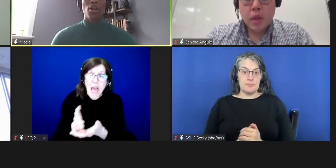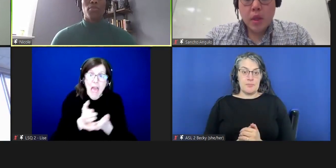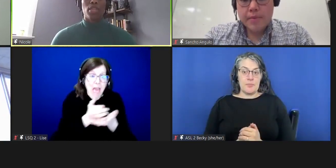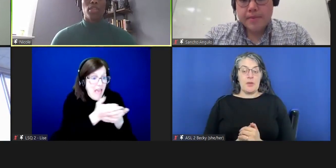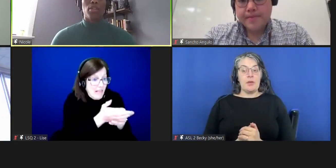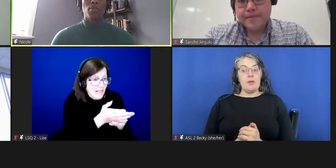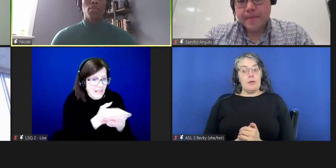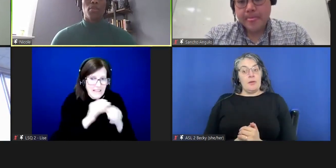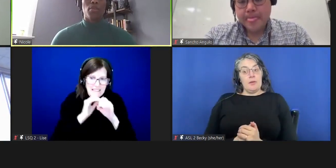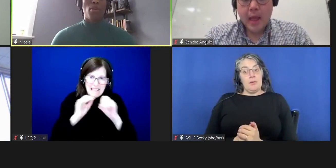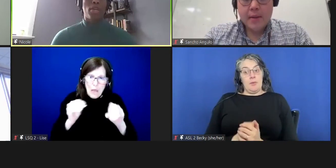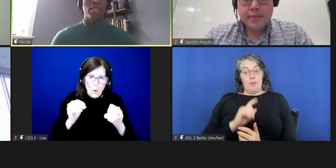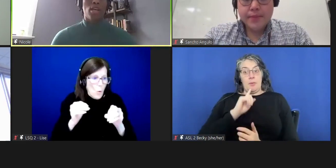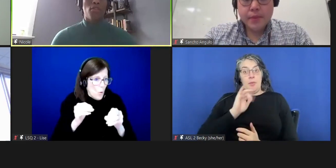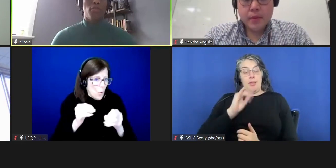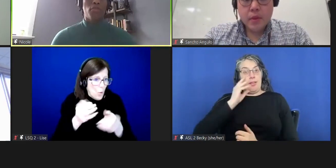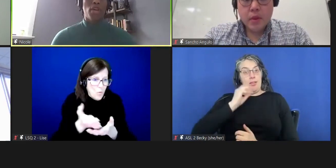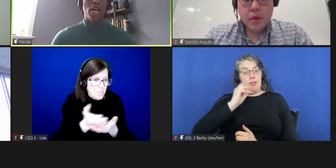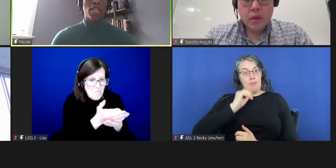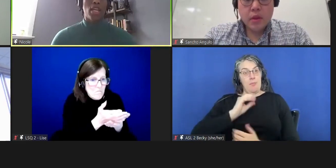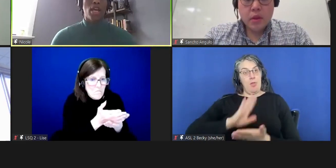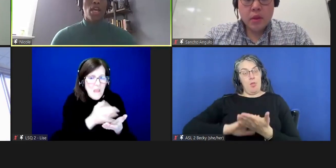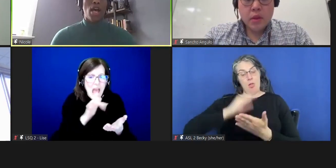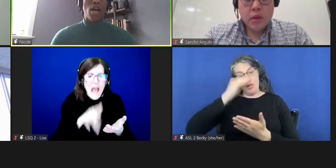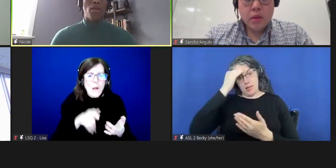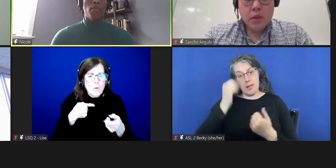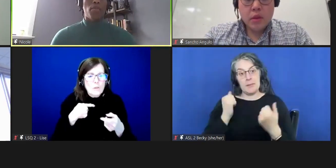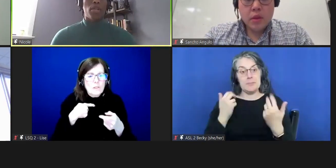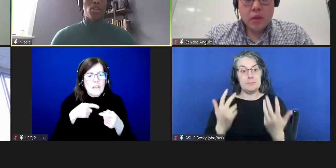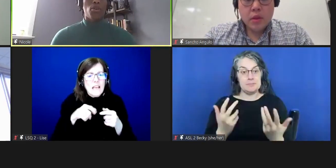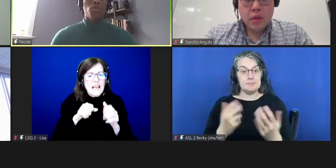de la faiblesse de notre statut socio-économique.